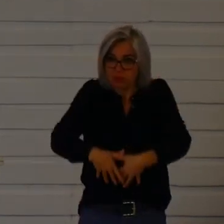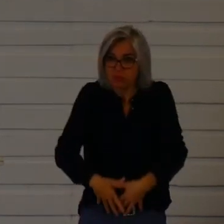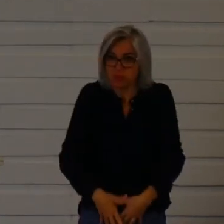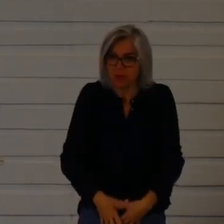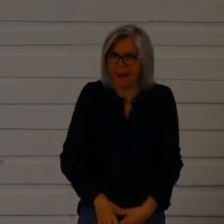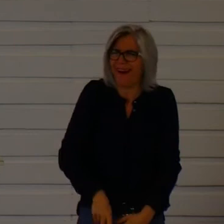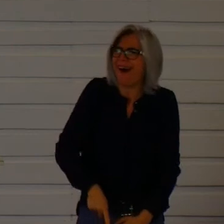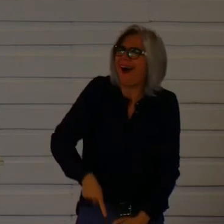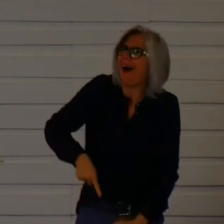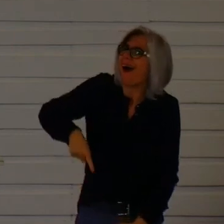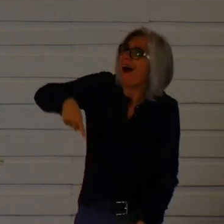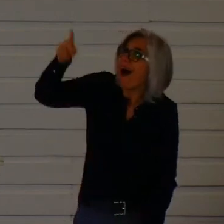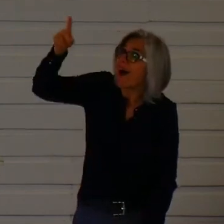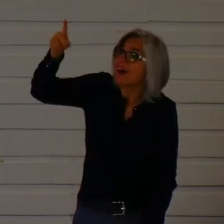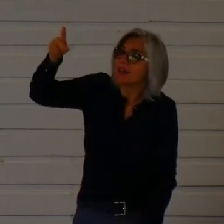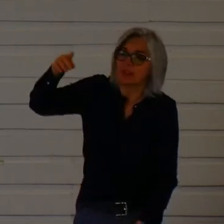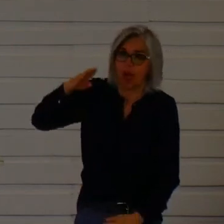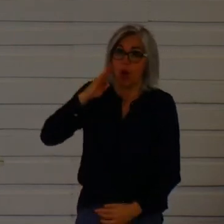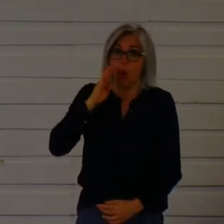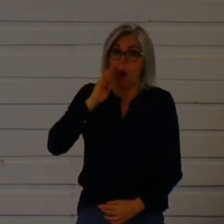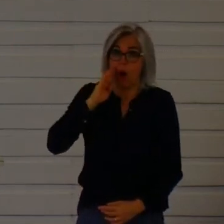scivolato su una buccia di banana e è morto.